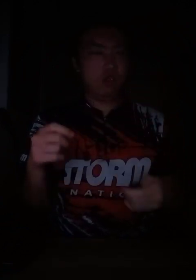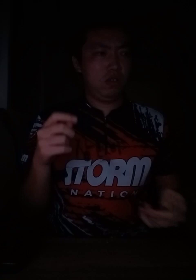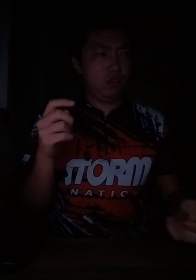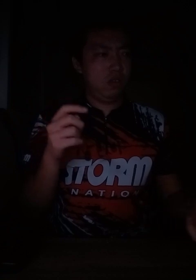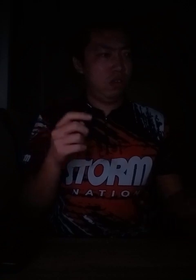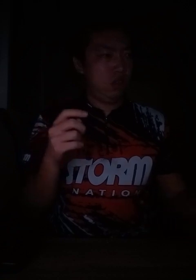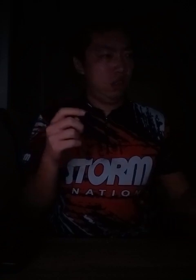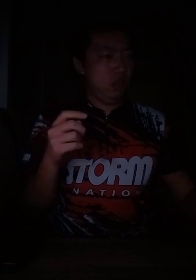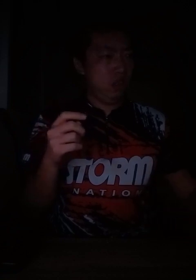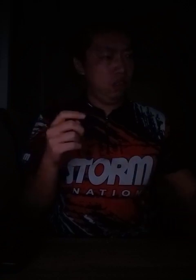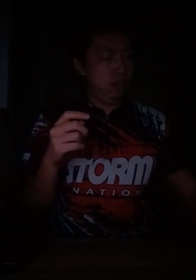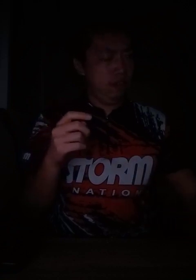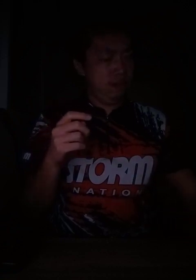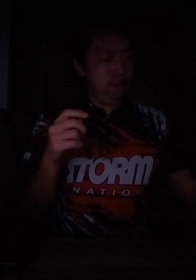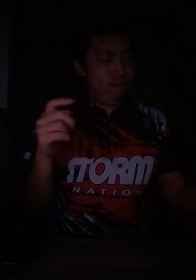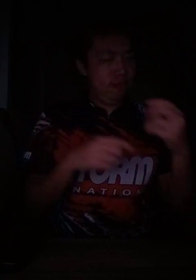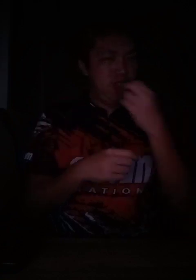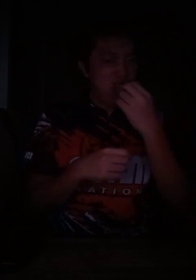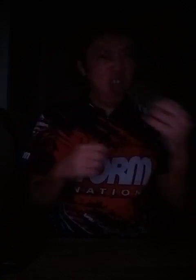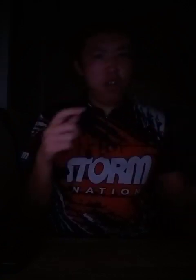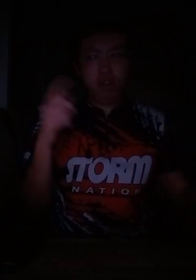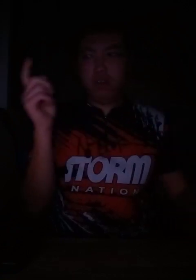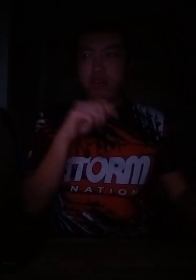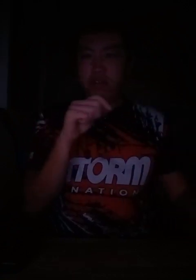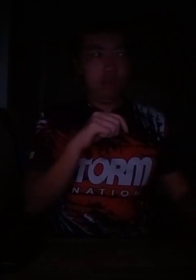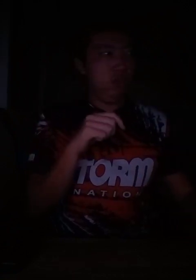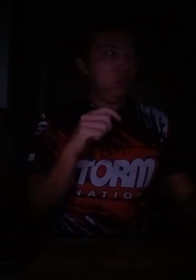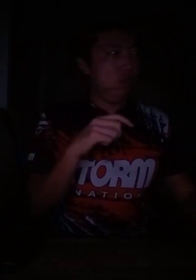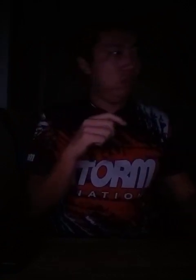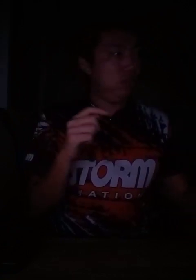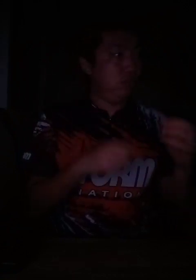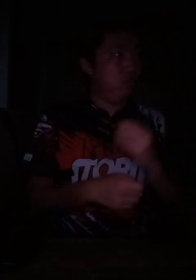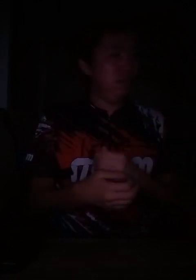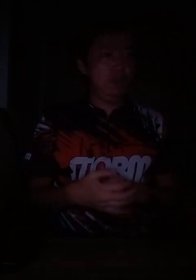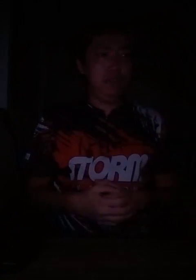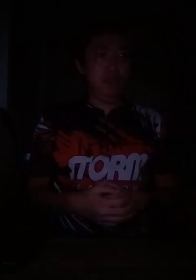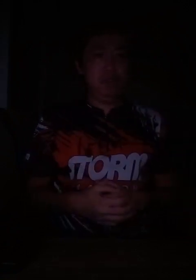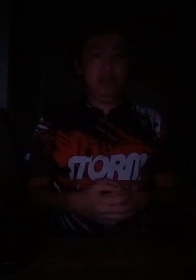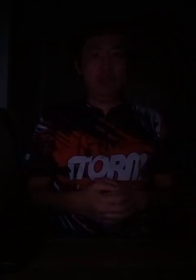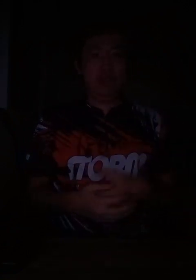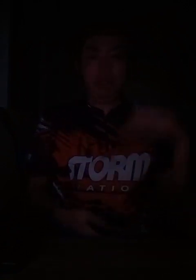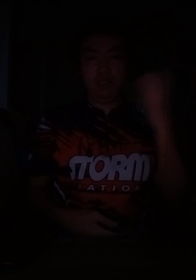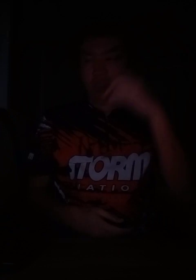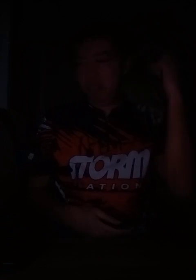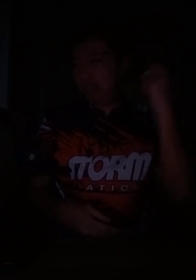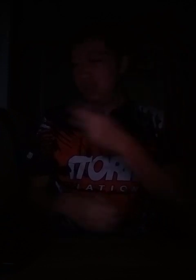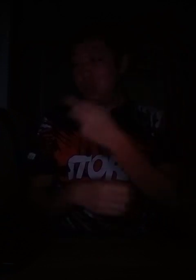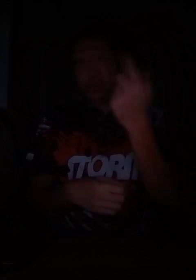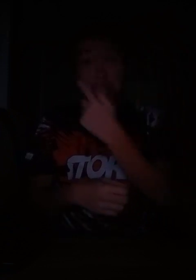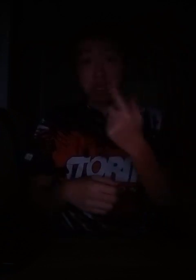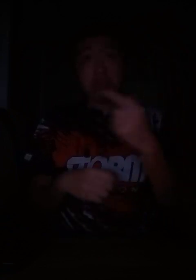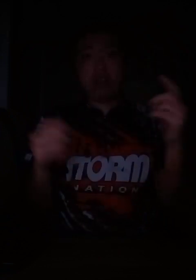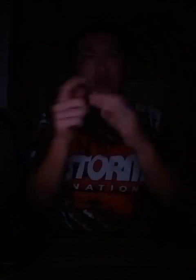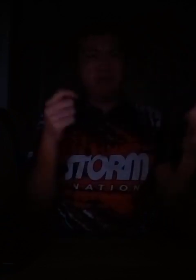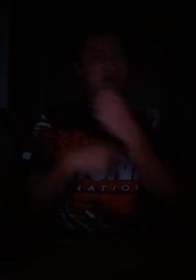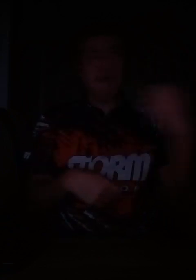물에 섞어 모녀에게 먹여 의식을 잃게 한 뒤 귀금속을 훔치려다 피해 여성이 의식을 되찾자 흉기로 찌르고 목을